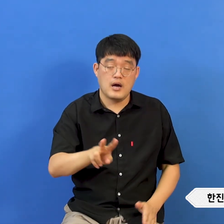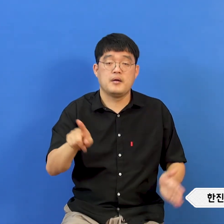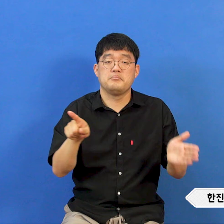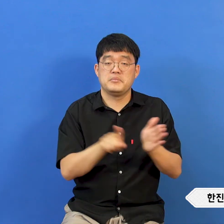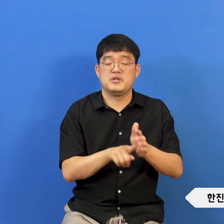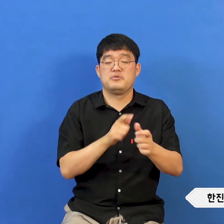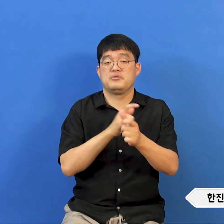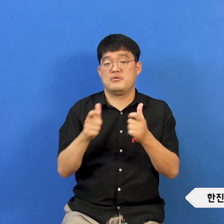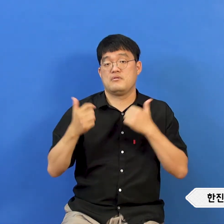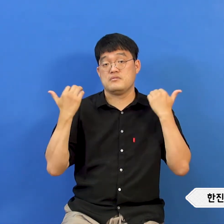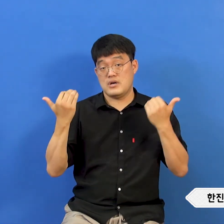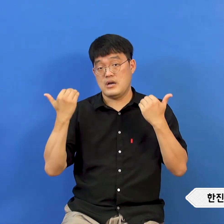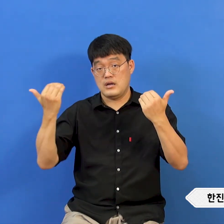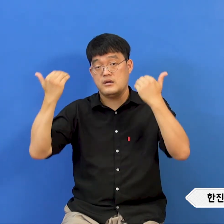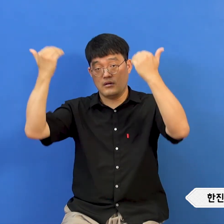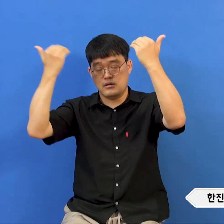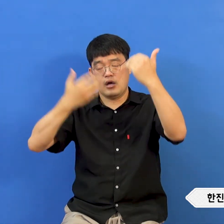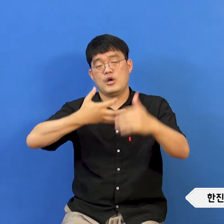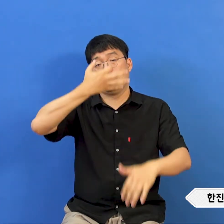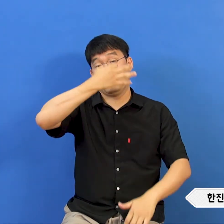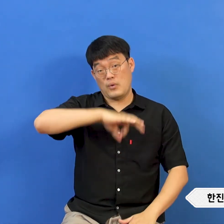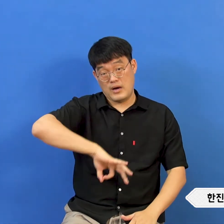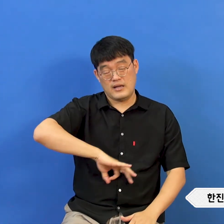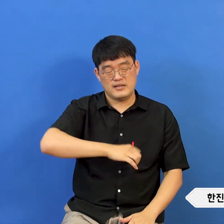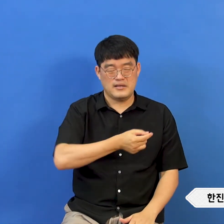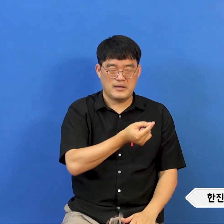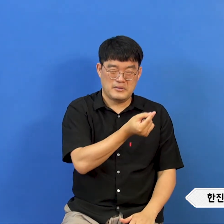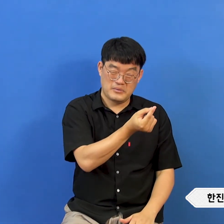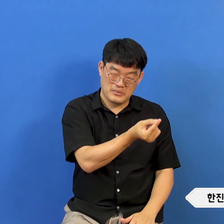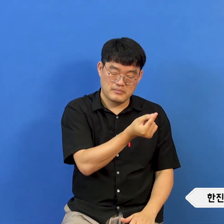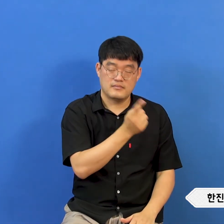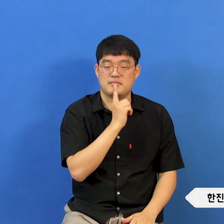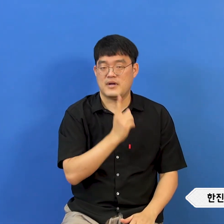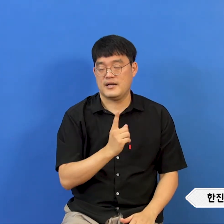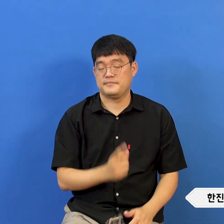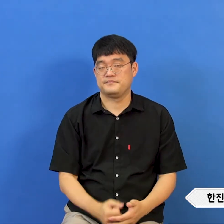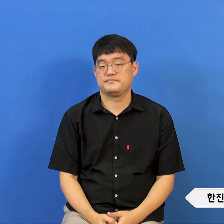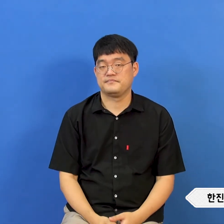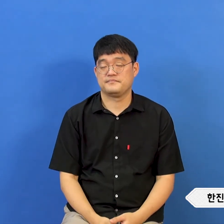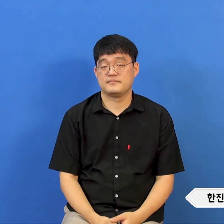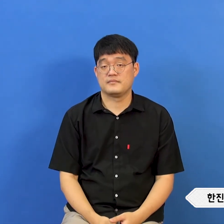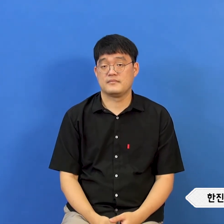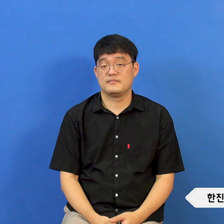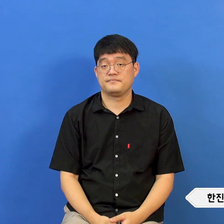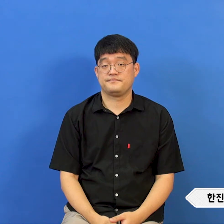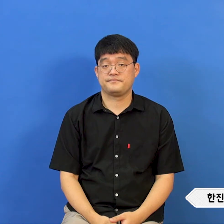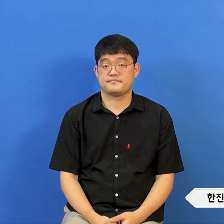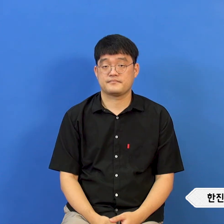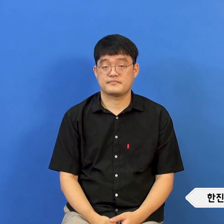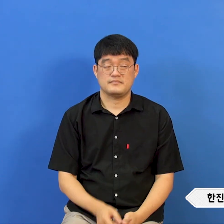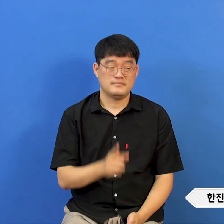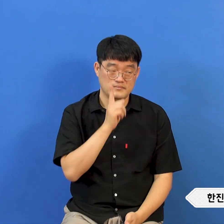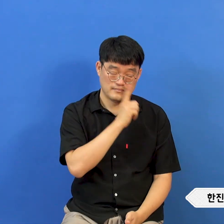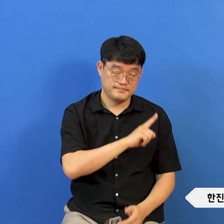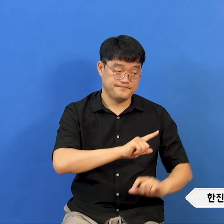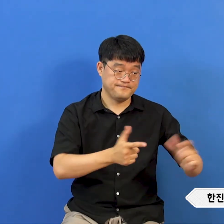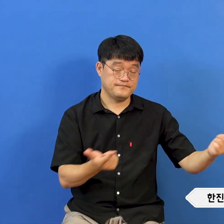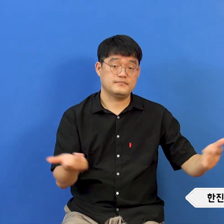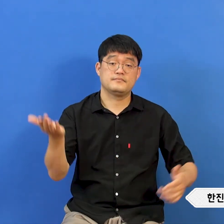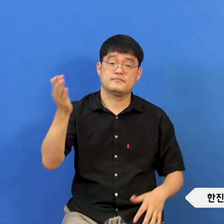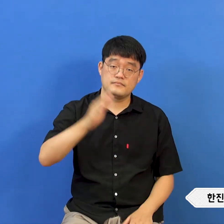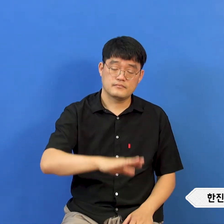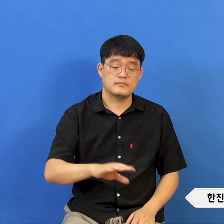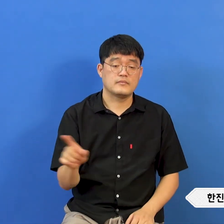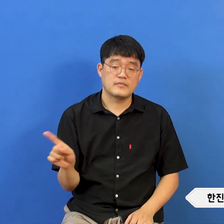크게 하는데 별로 효과는 없다 하는 뜻입니다. 나쁜 건 하나도 나쁜 것이 아닌데